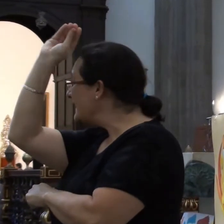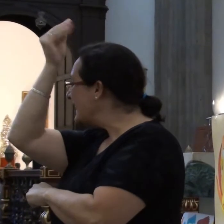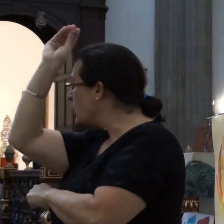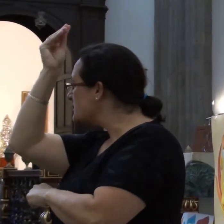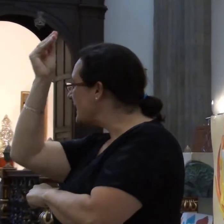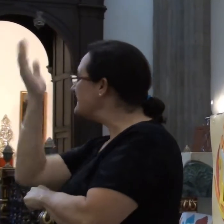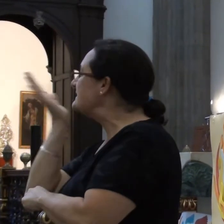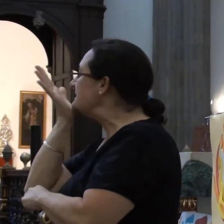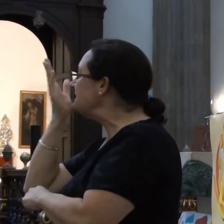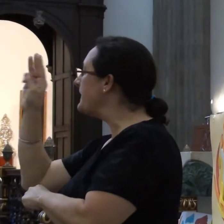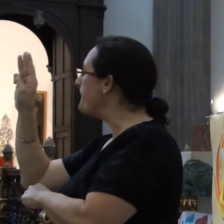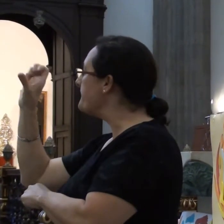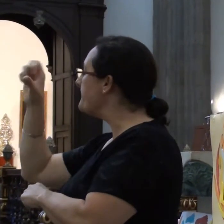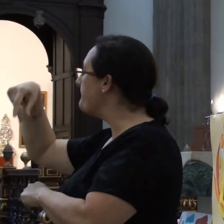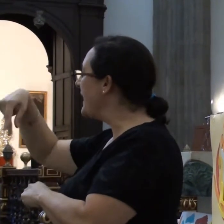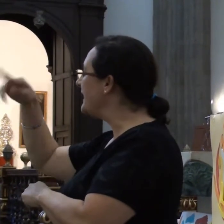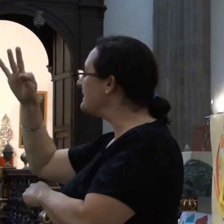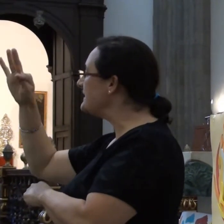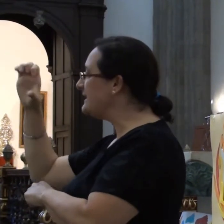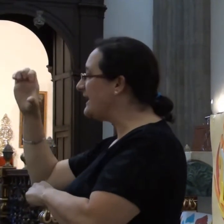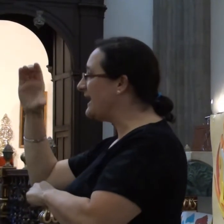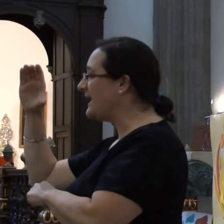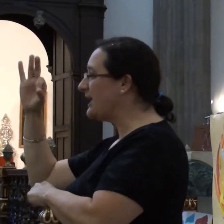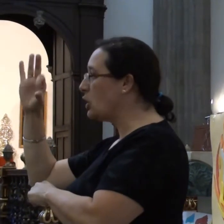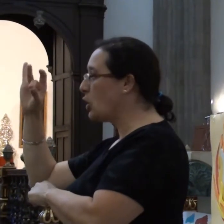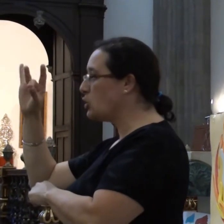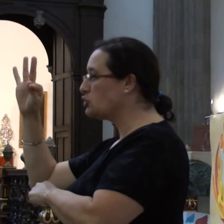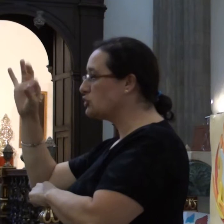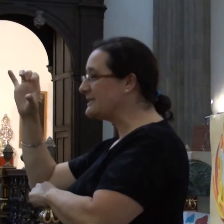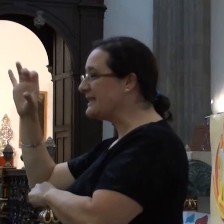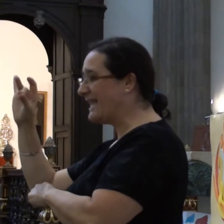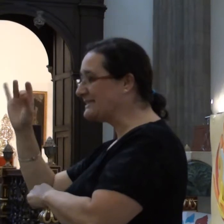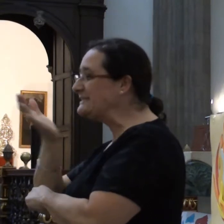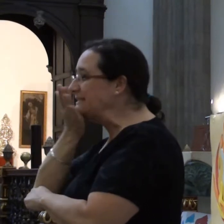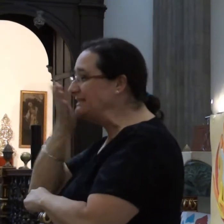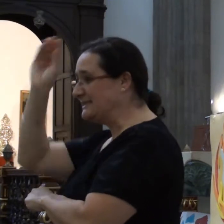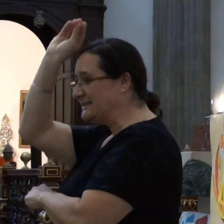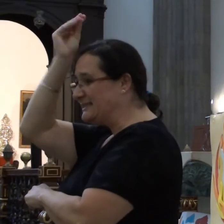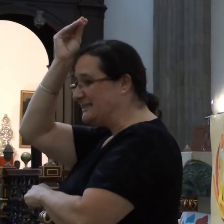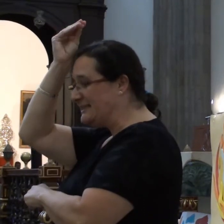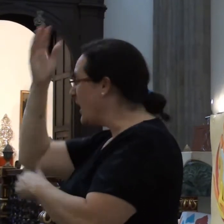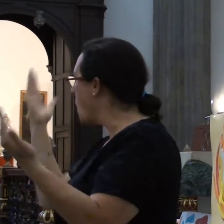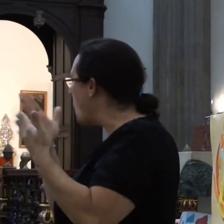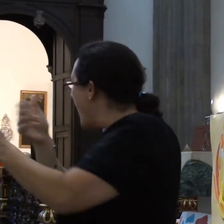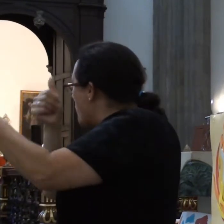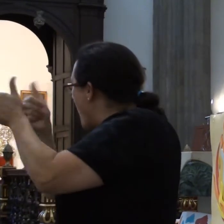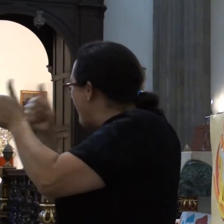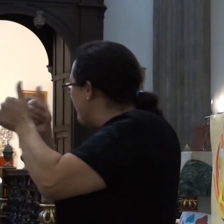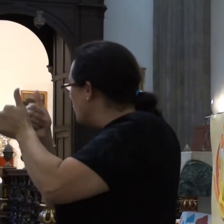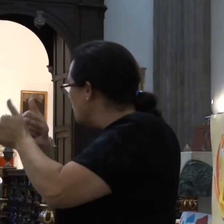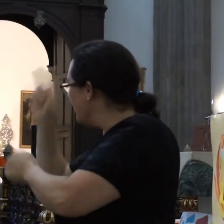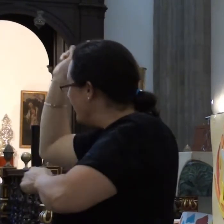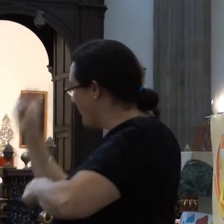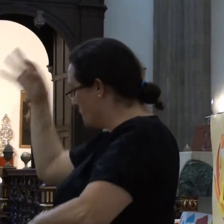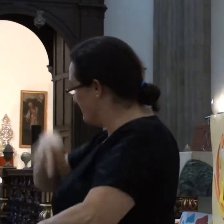obispo de modo que para que nos dé tiempo de realizar el programa con calma y